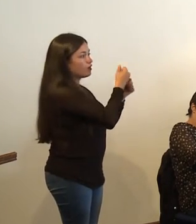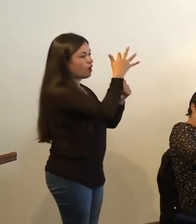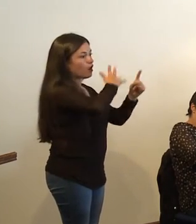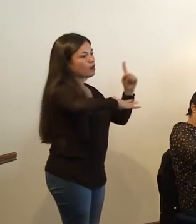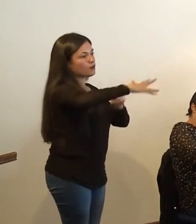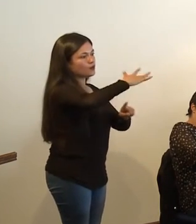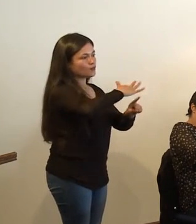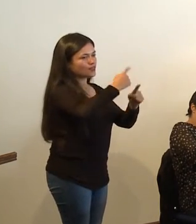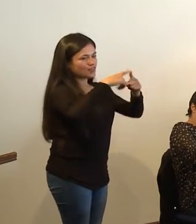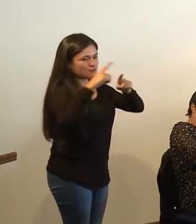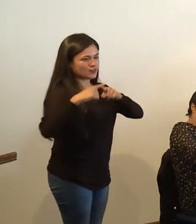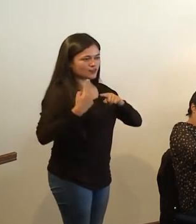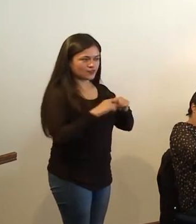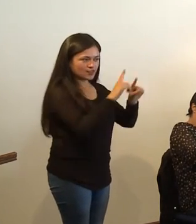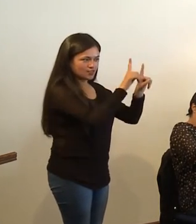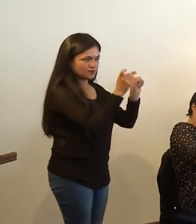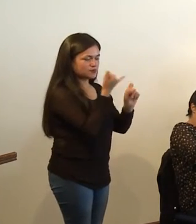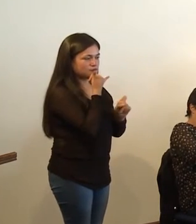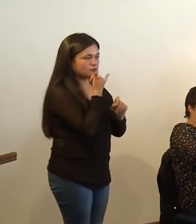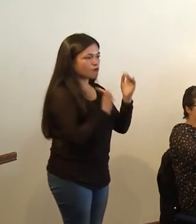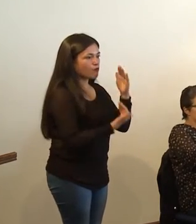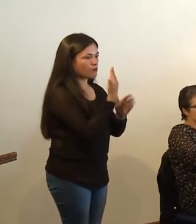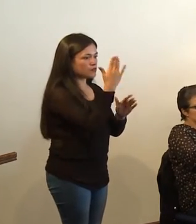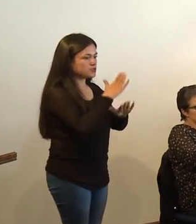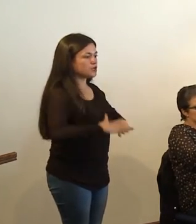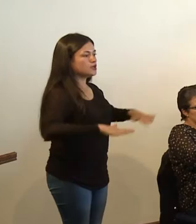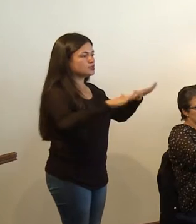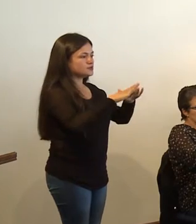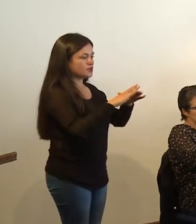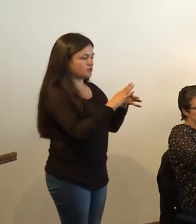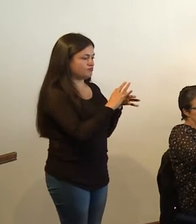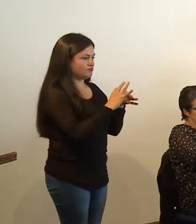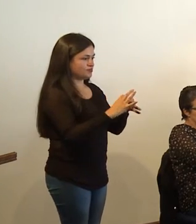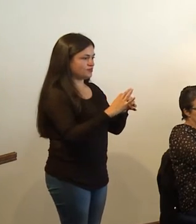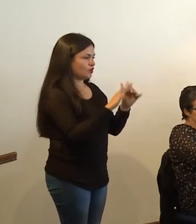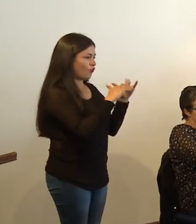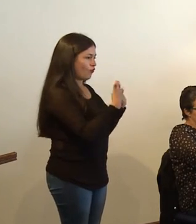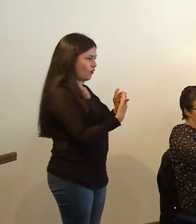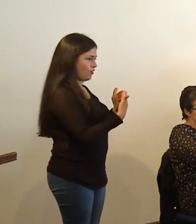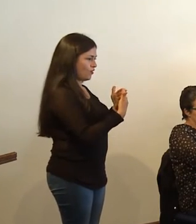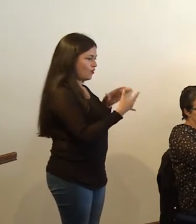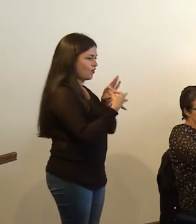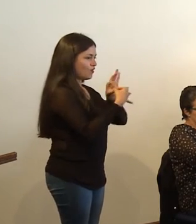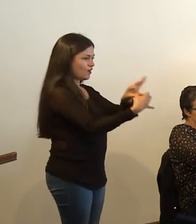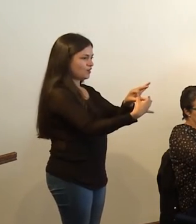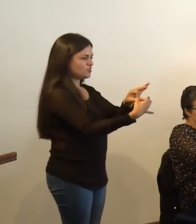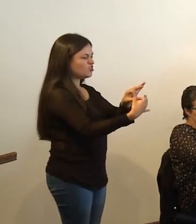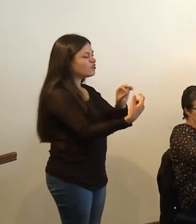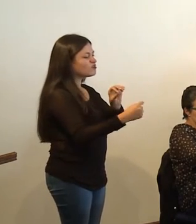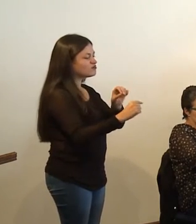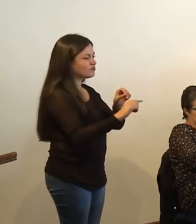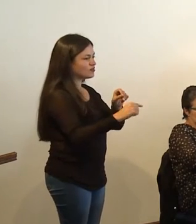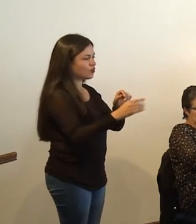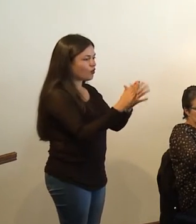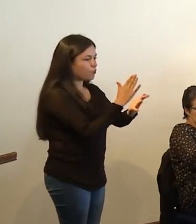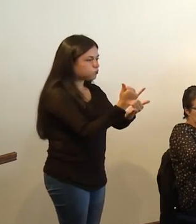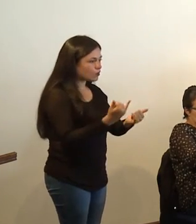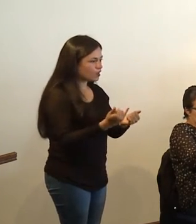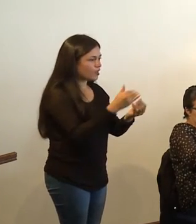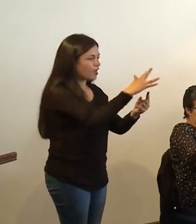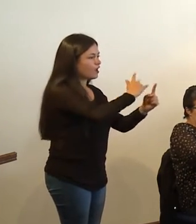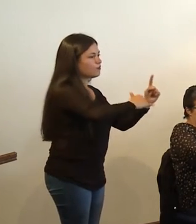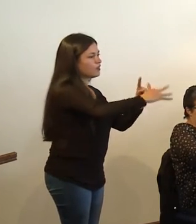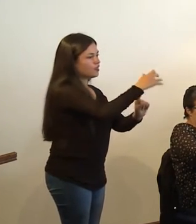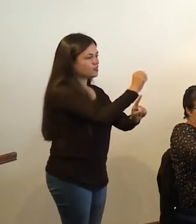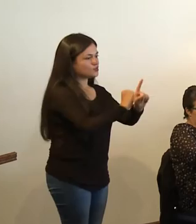medio ambiente. Entonces, se estaba creando un terreno que conectaba la escuela con esas realidades y